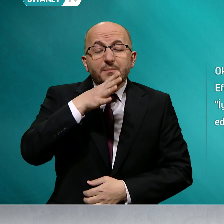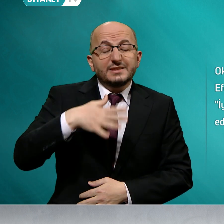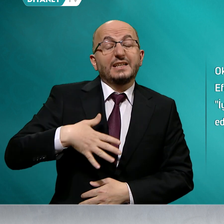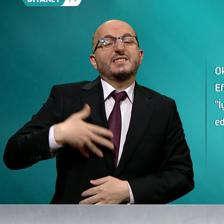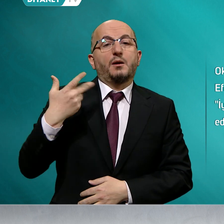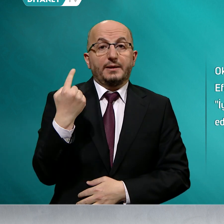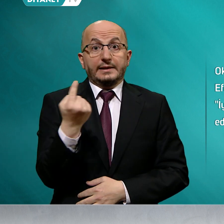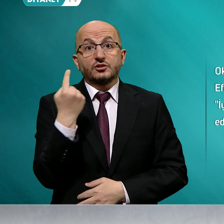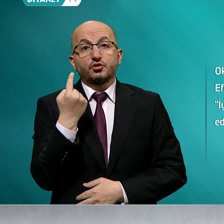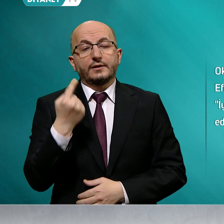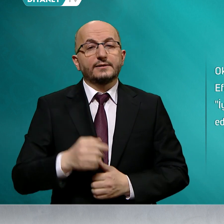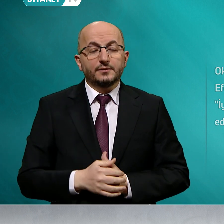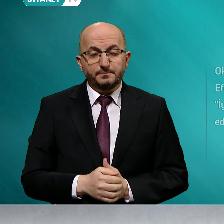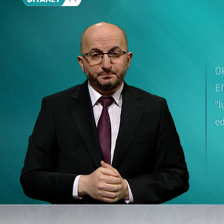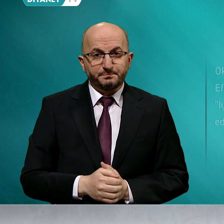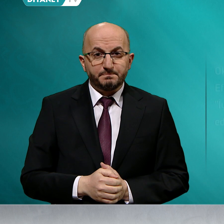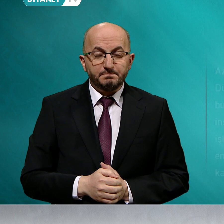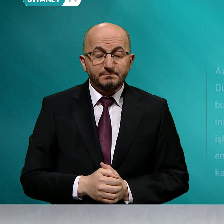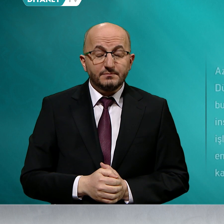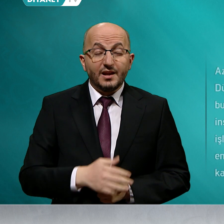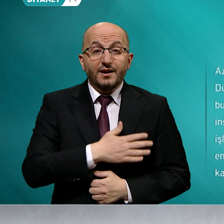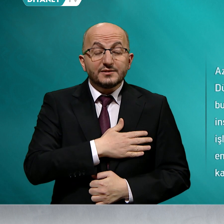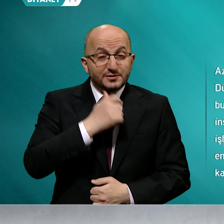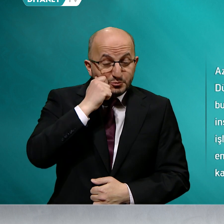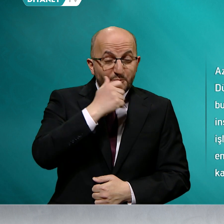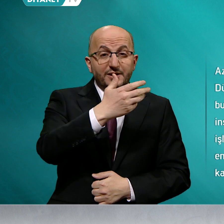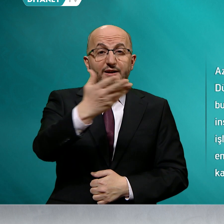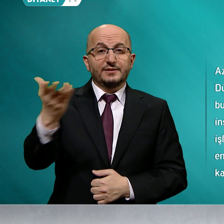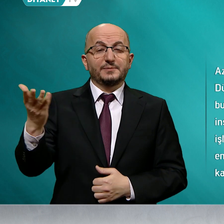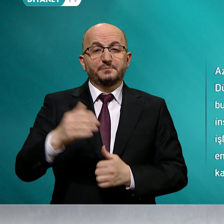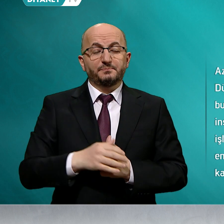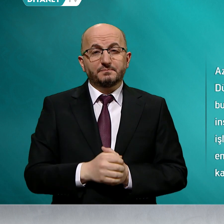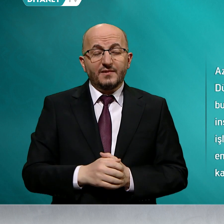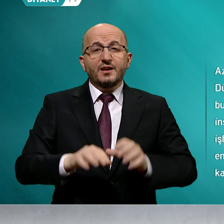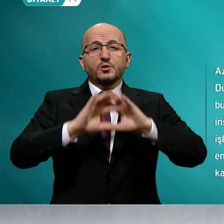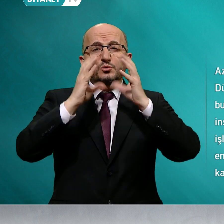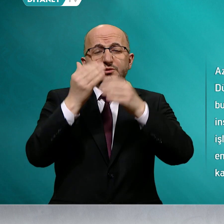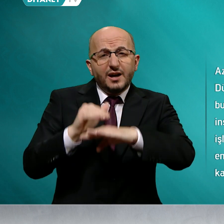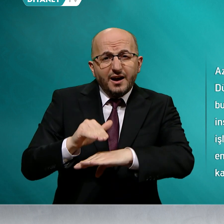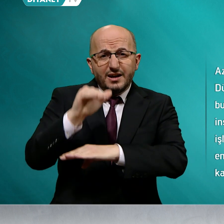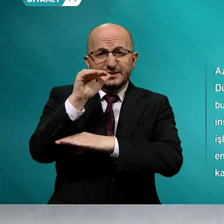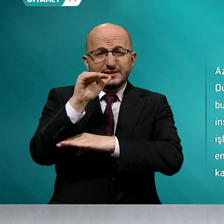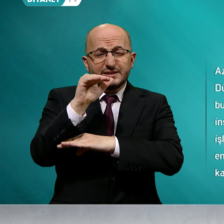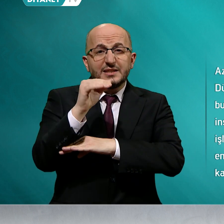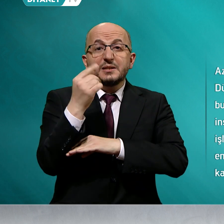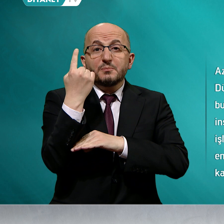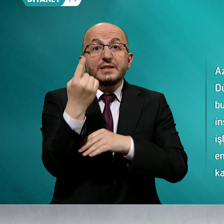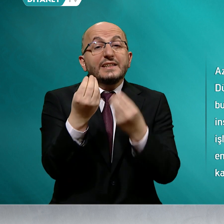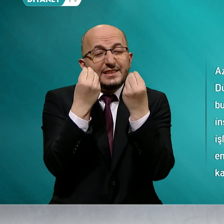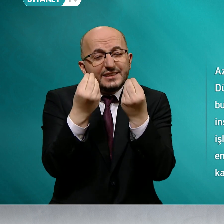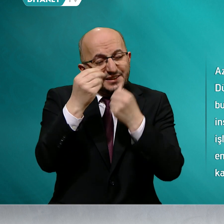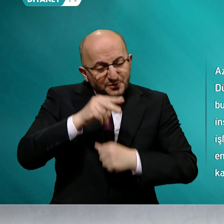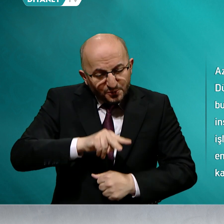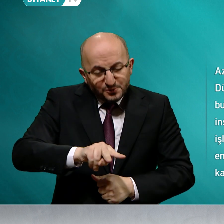insanların bilmesini istemediğin şeydir. Aziz müminler, dünya hayatı